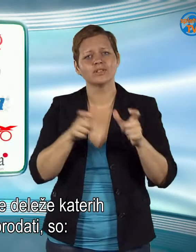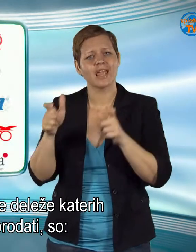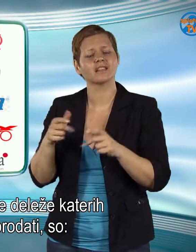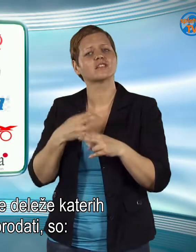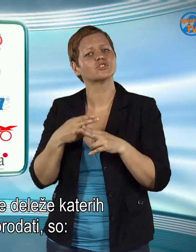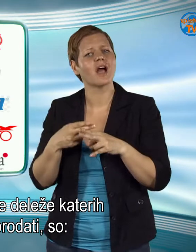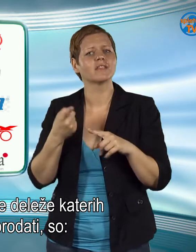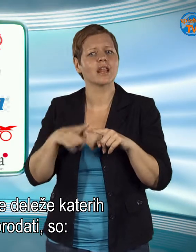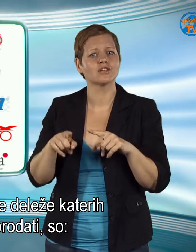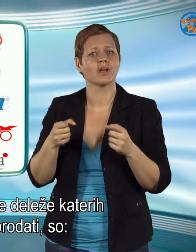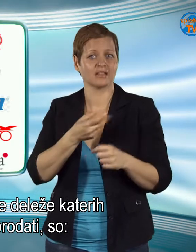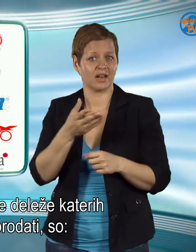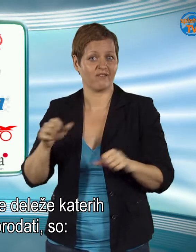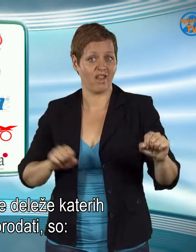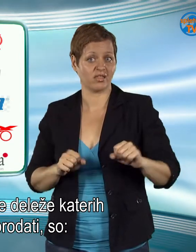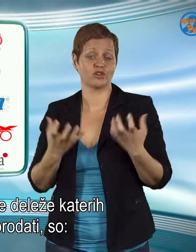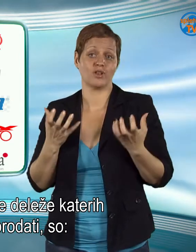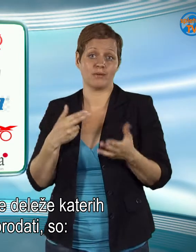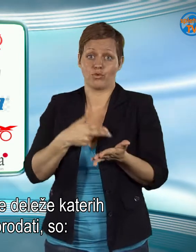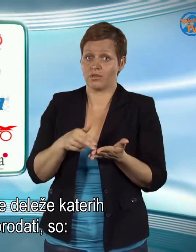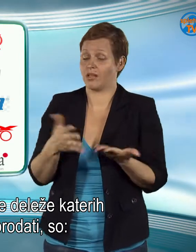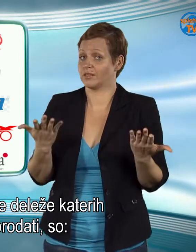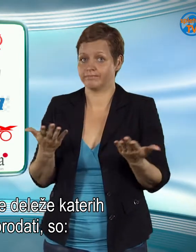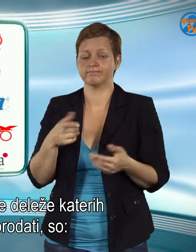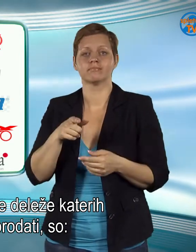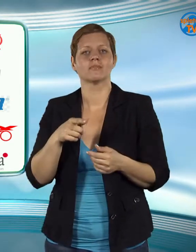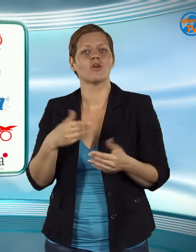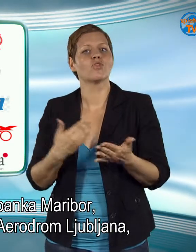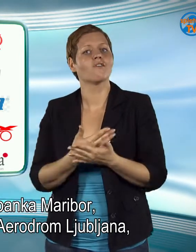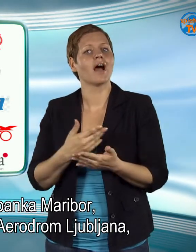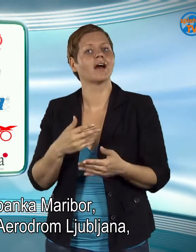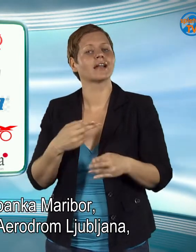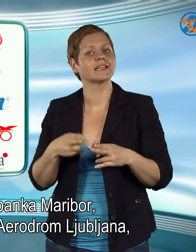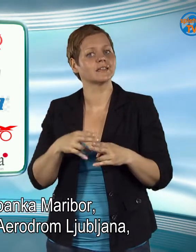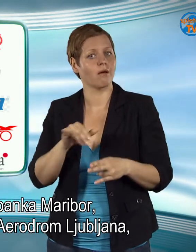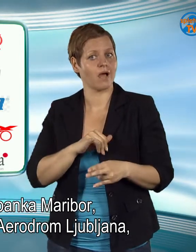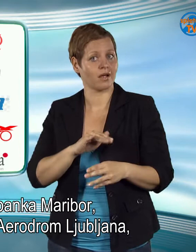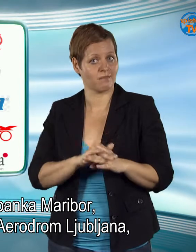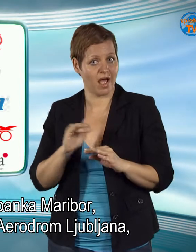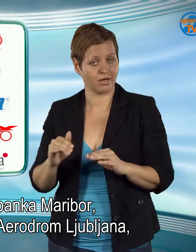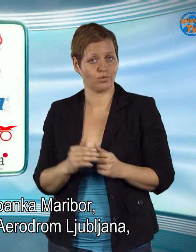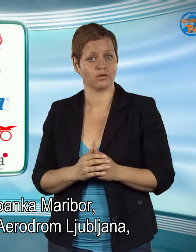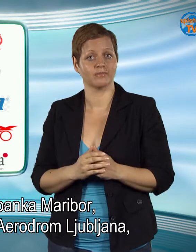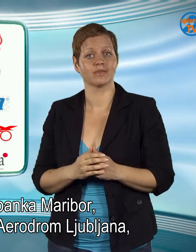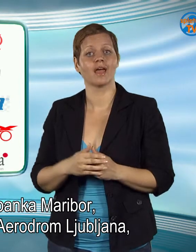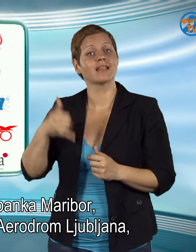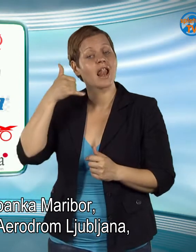Podjetja, državne deleže katerih vlada želi prodati, so Nova Kreditna banka Maribor,